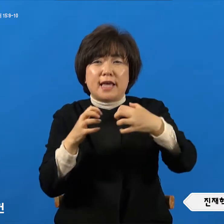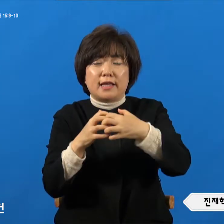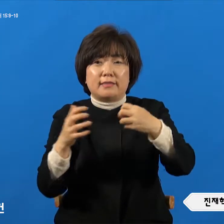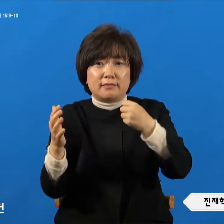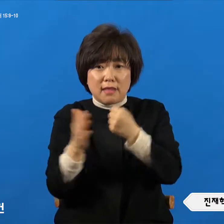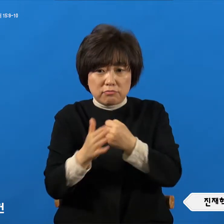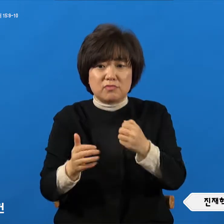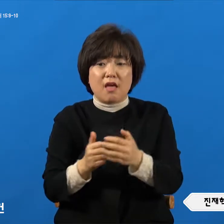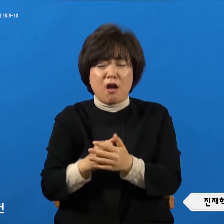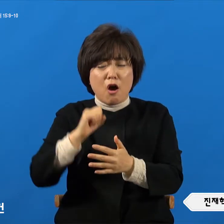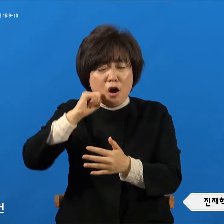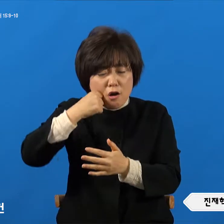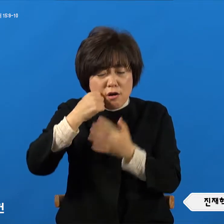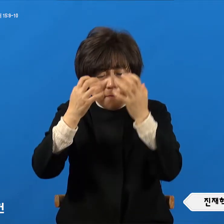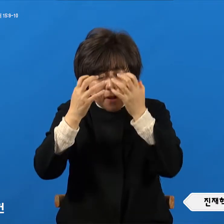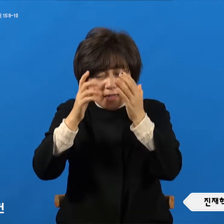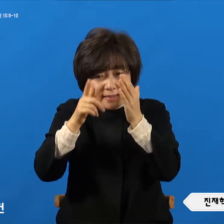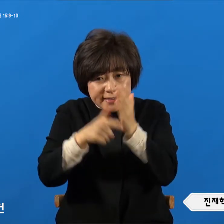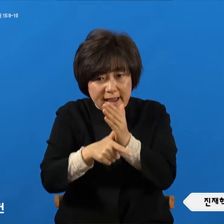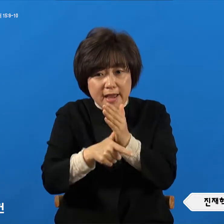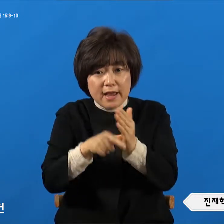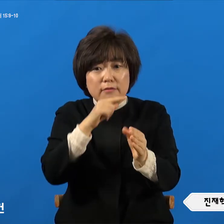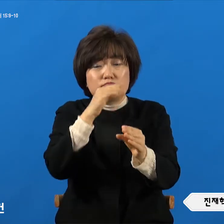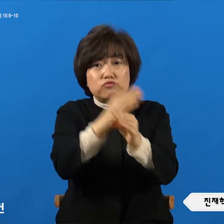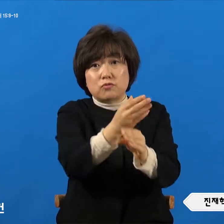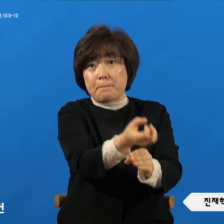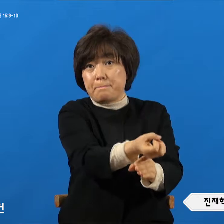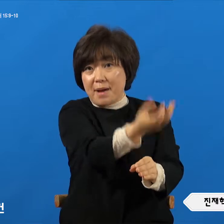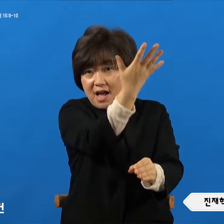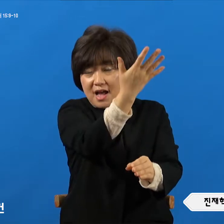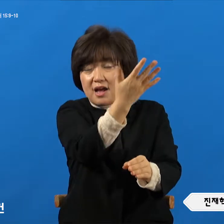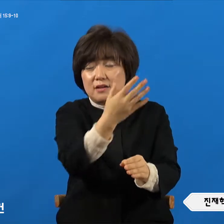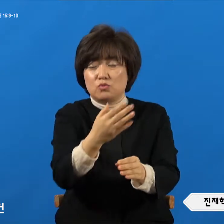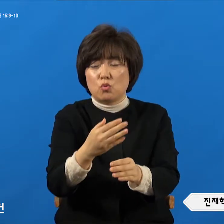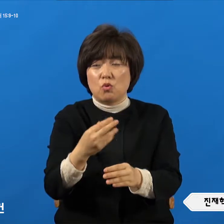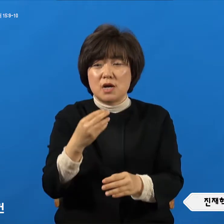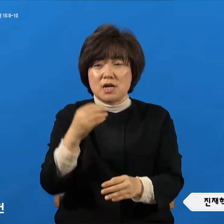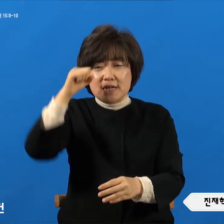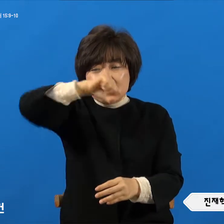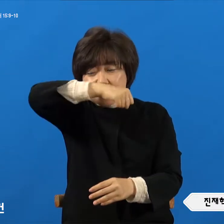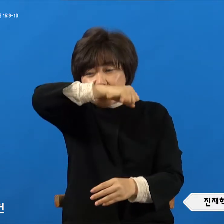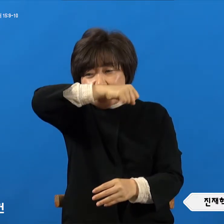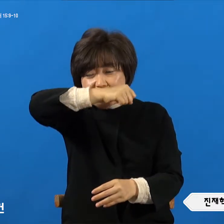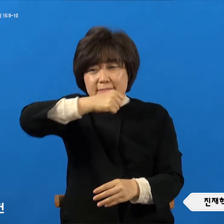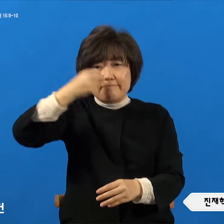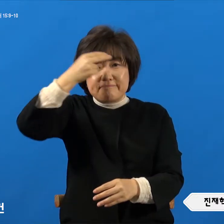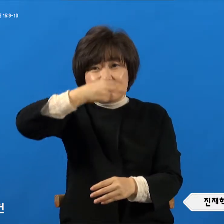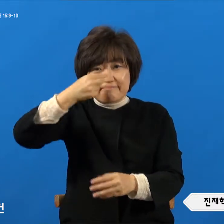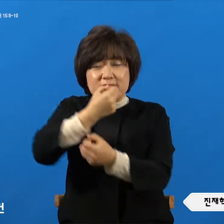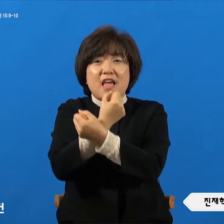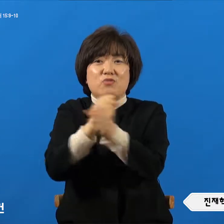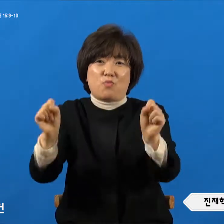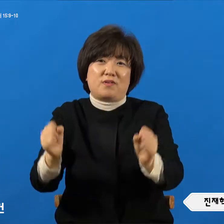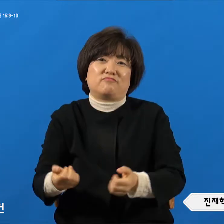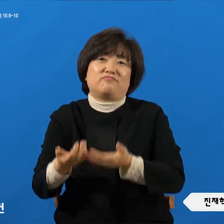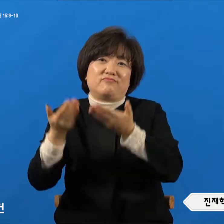승리로 이루면서 노예 제도를 폐지했던 위대한 대통령으로